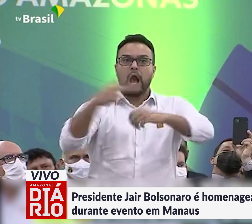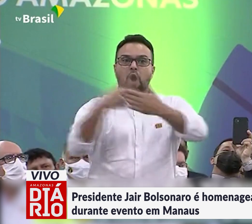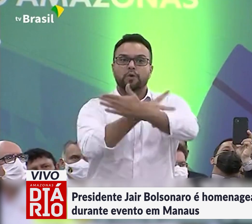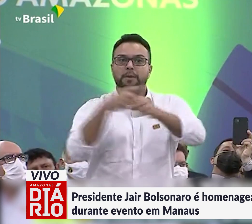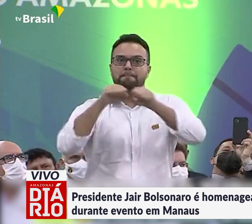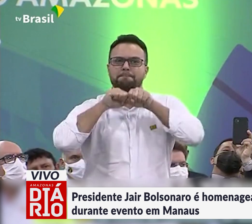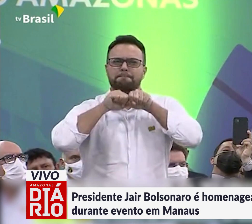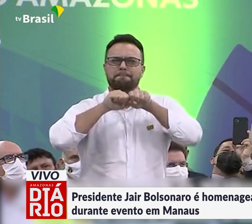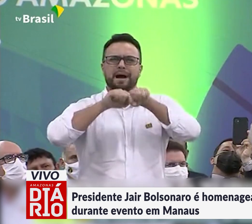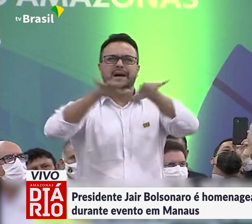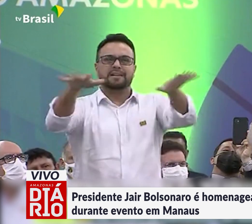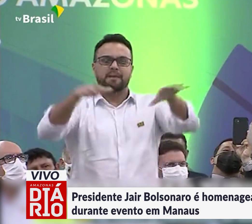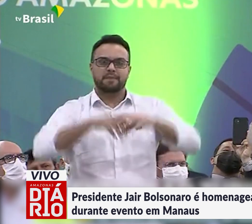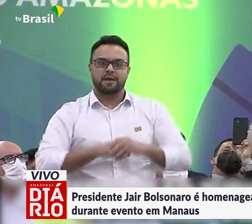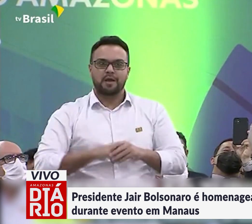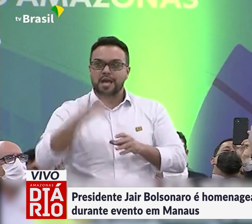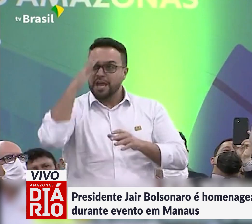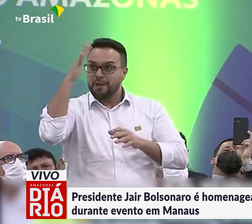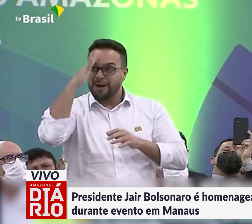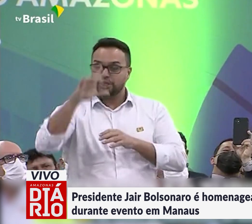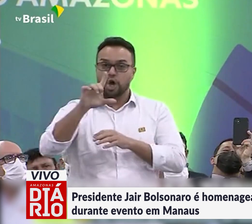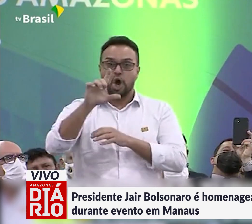Estaríamos no lockdown nacional.